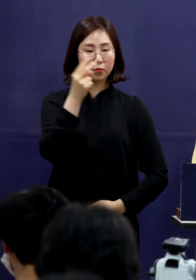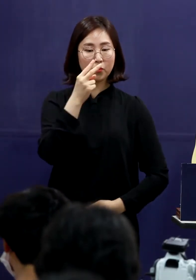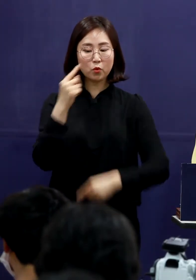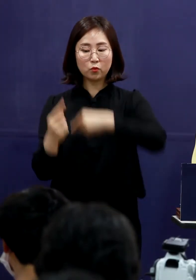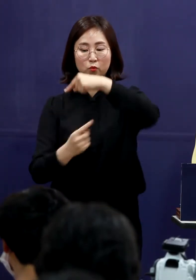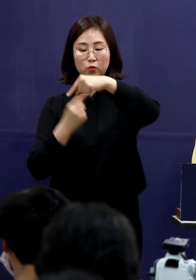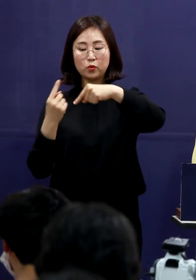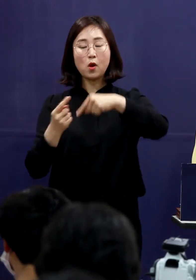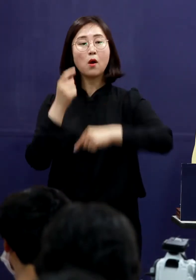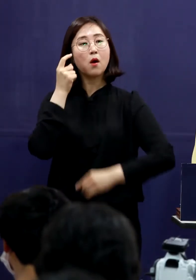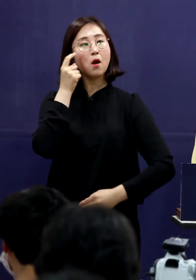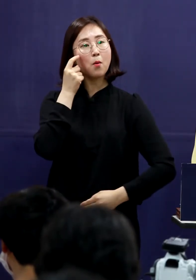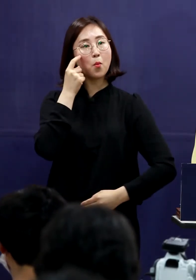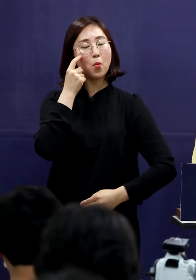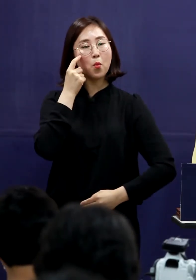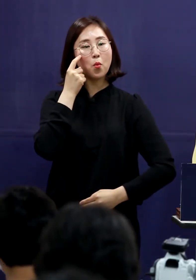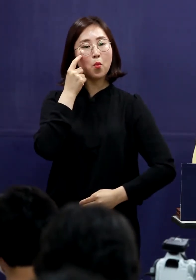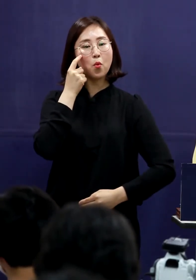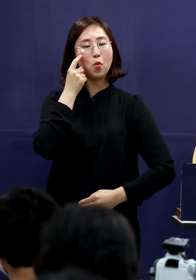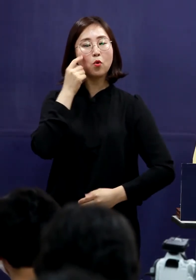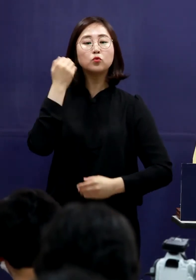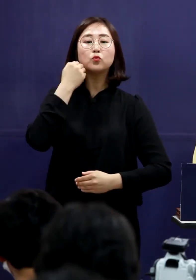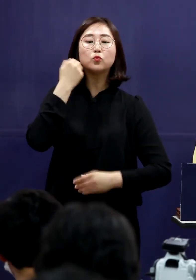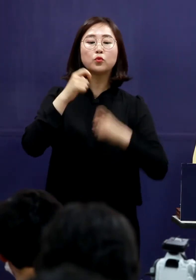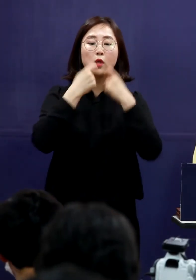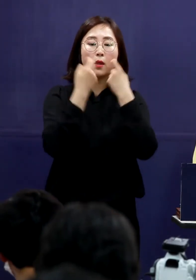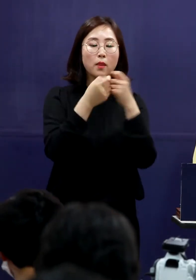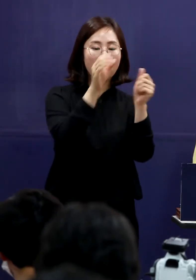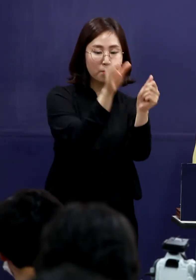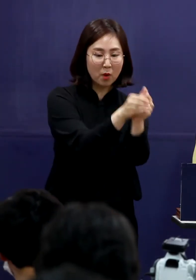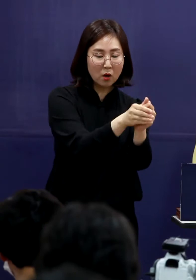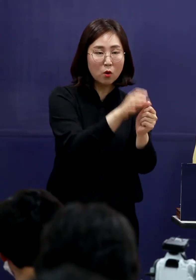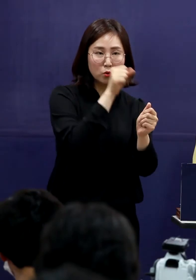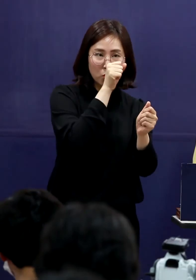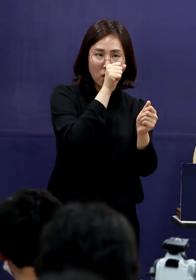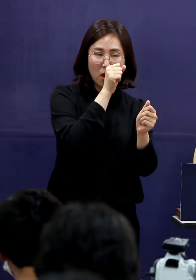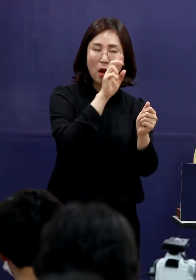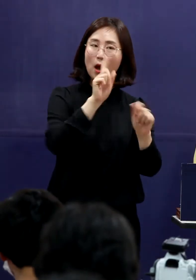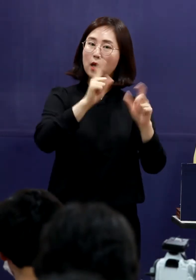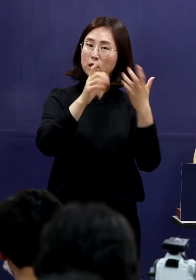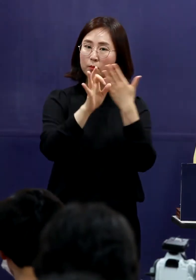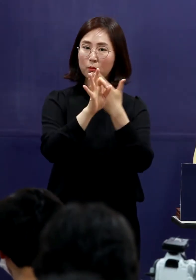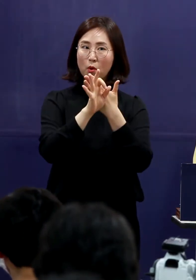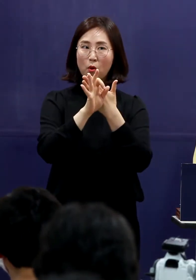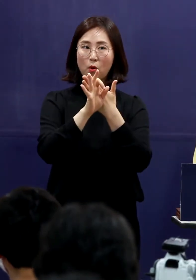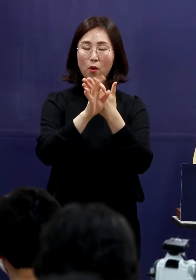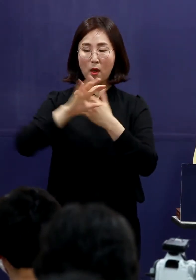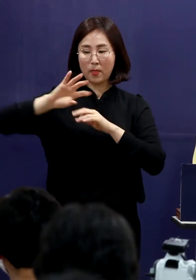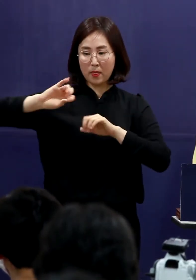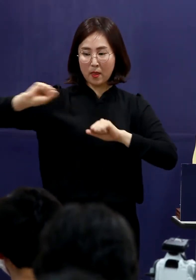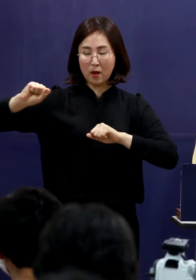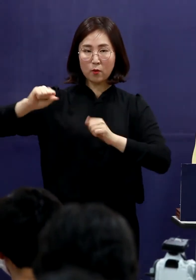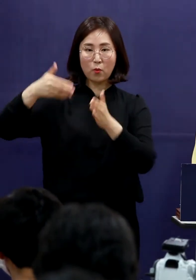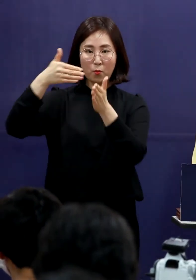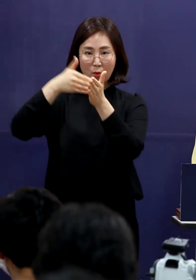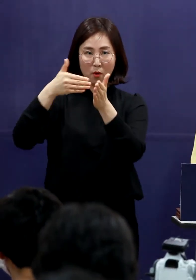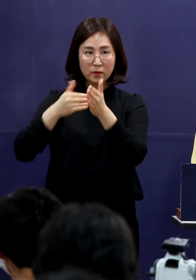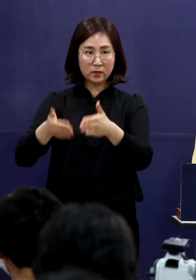뒤에 위탁을 하는 것이 좋을지 아니면 별도 법인을 설립해서 운영하는 게 좋을지 하는